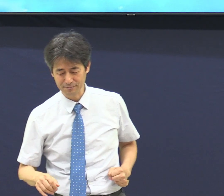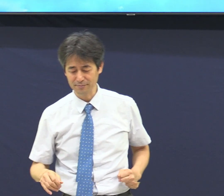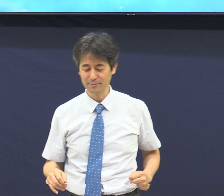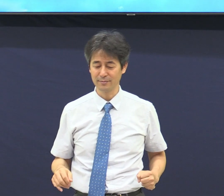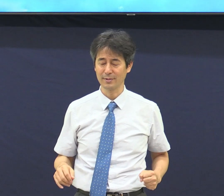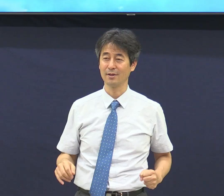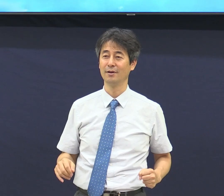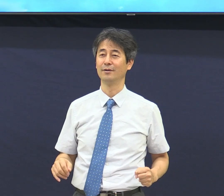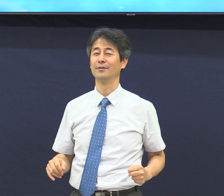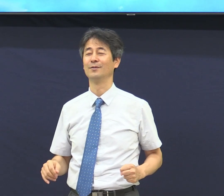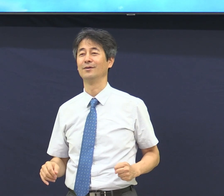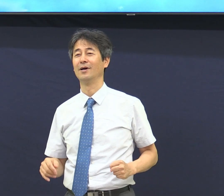기록되어 있는 것을 볼 수가 있습니다.